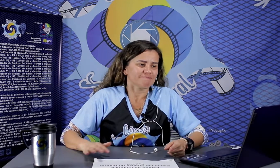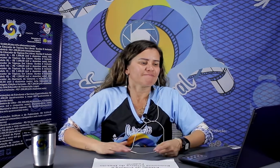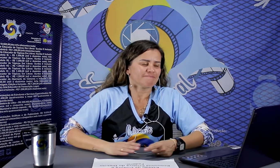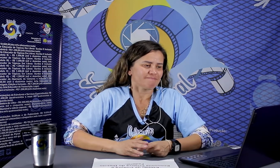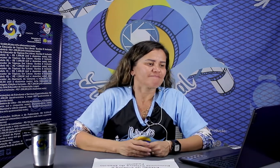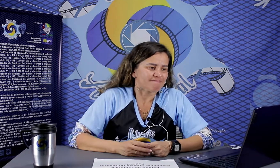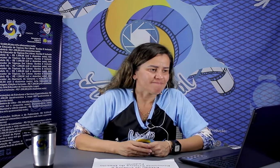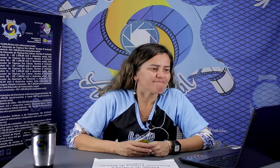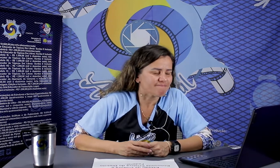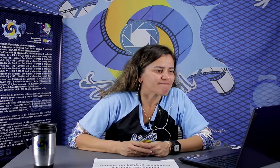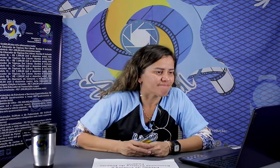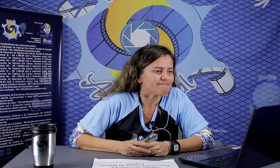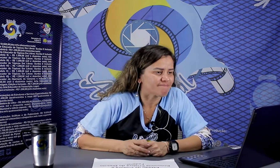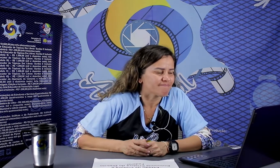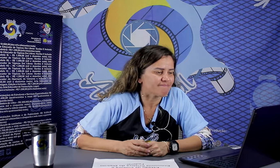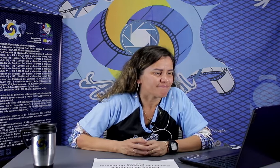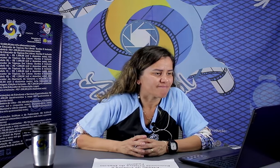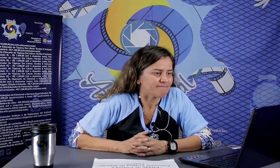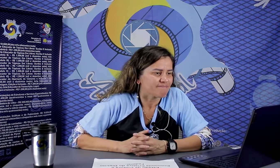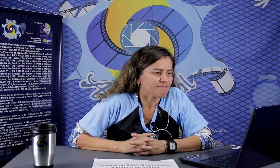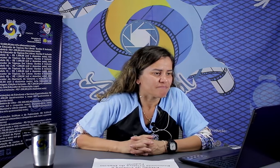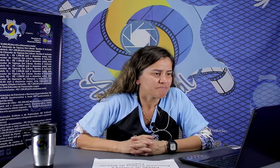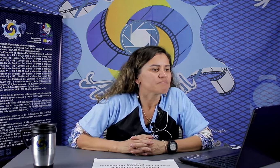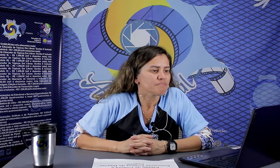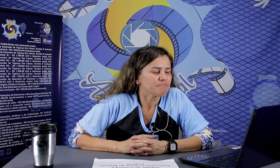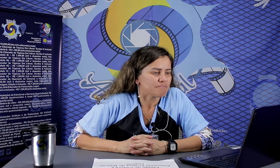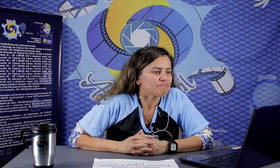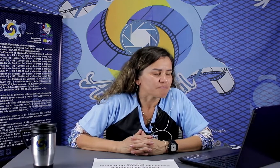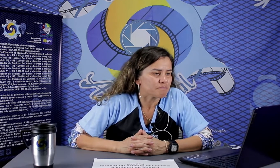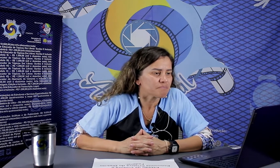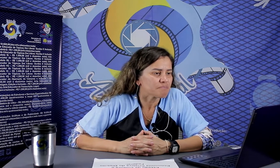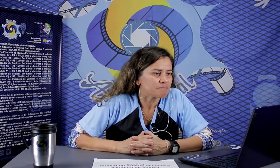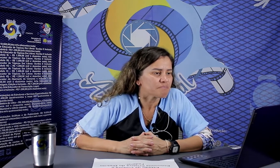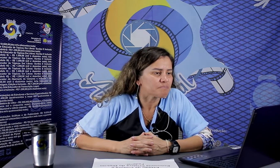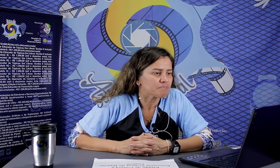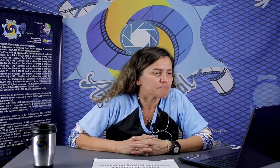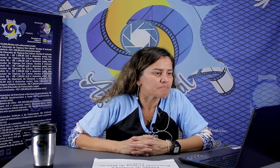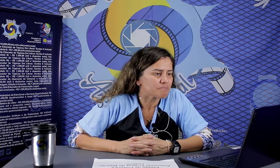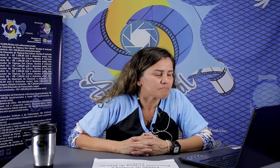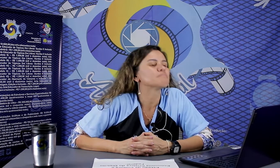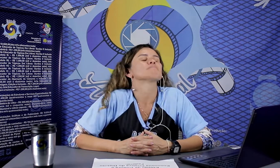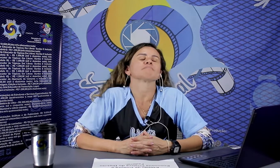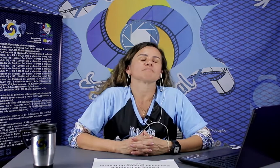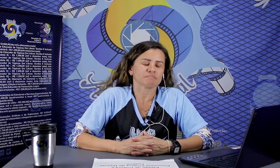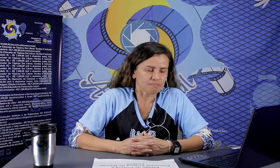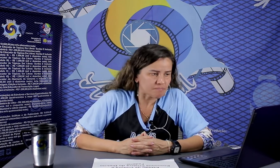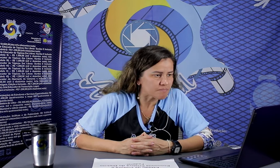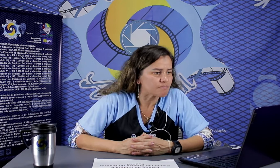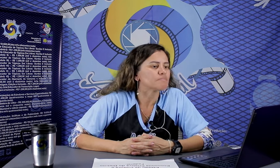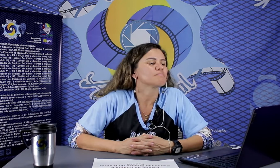Então, por exemplo, né, vamos sonhar um pouquinho. Se um dia eu for escrever um livro para uma pessoa